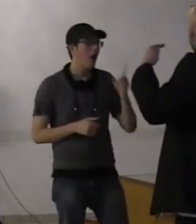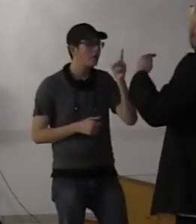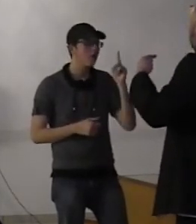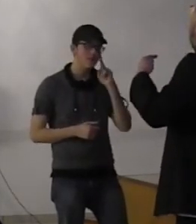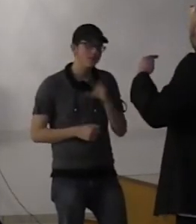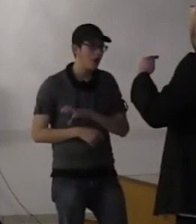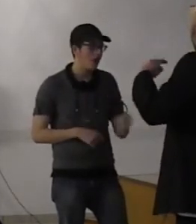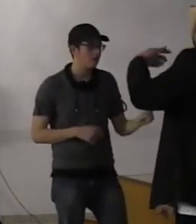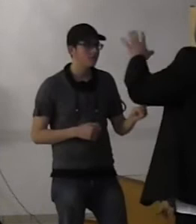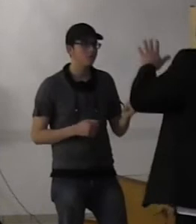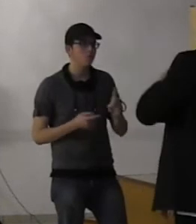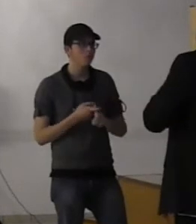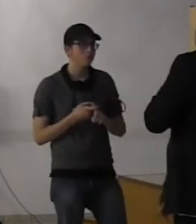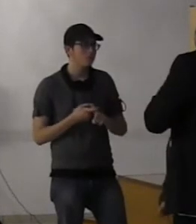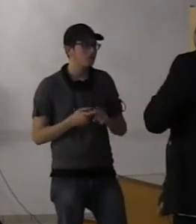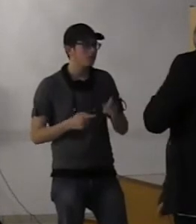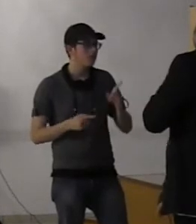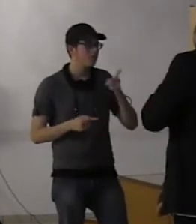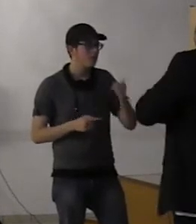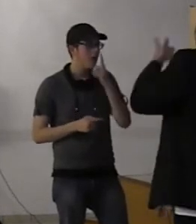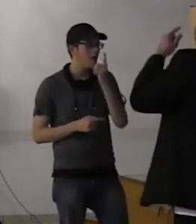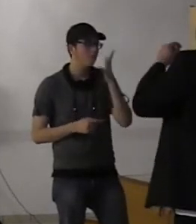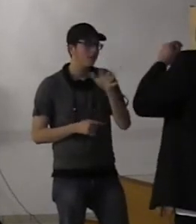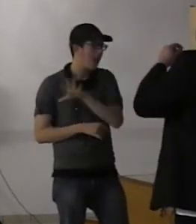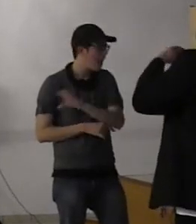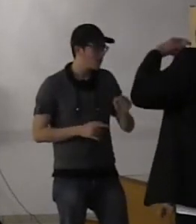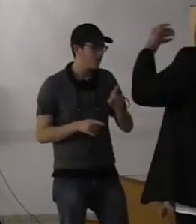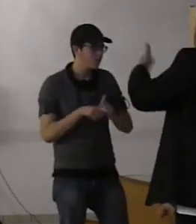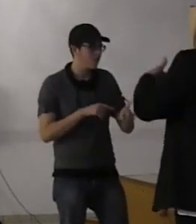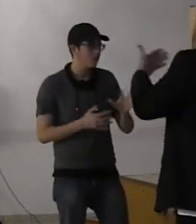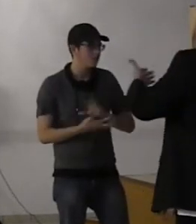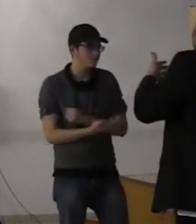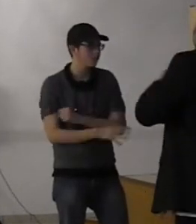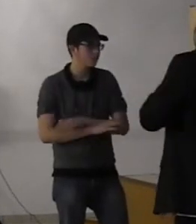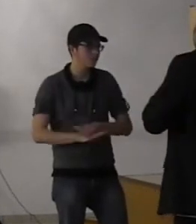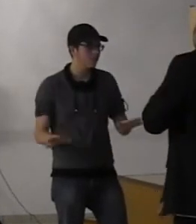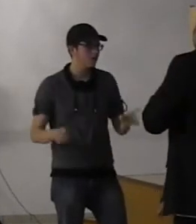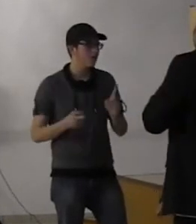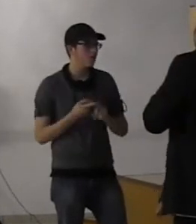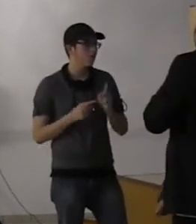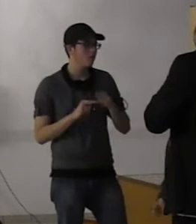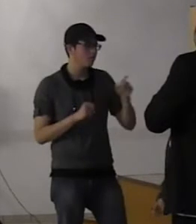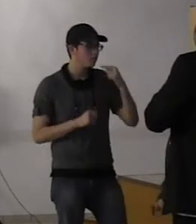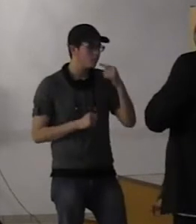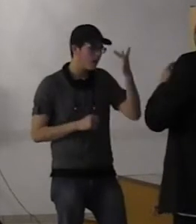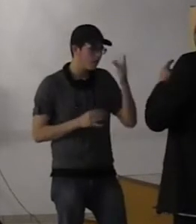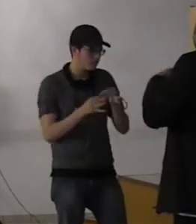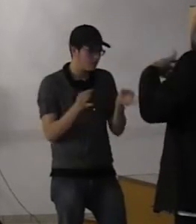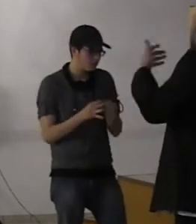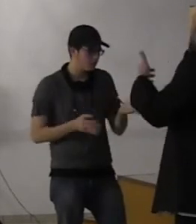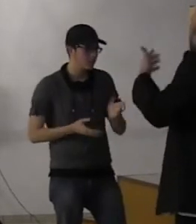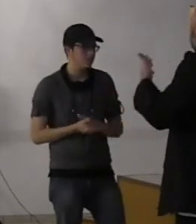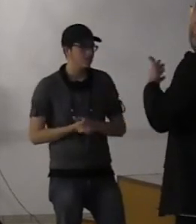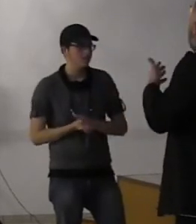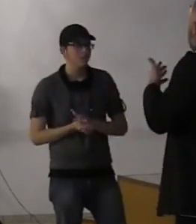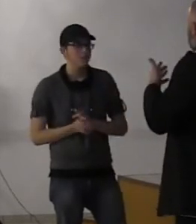und gleichzeitig alle Sünden vergibt mit dem Aussprechen oder mit dem Bekennen der Schahada. Und dass sie